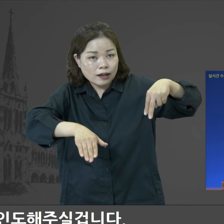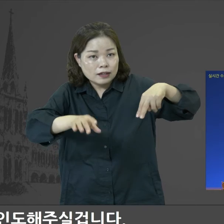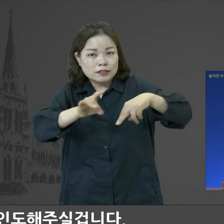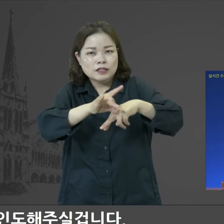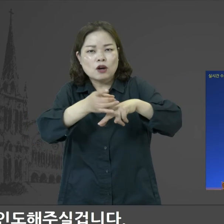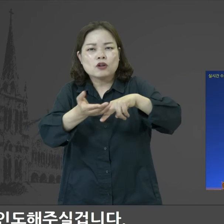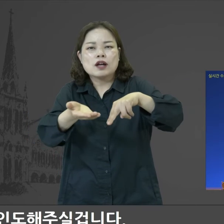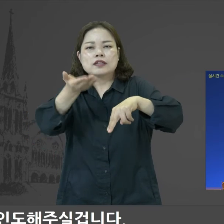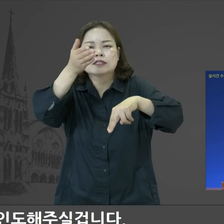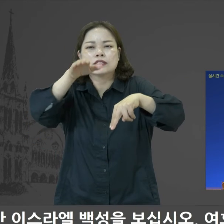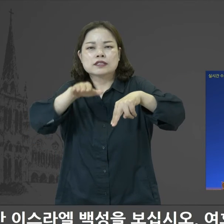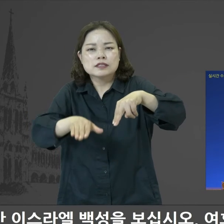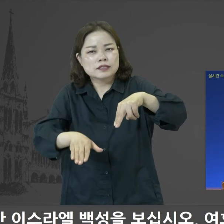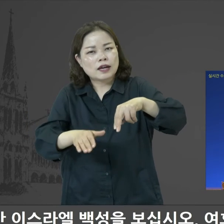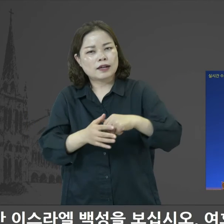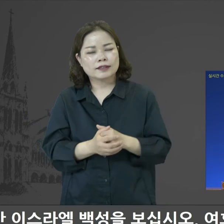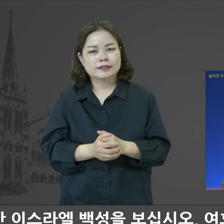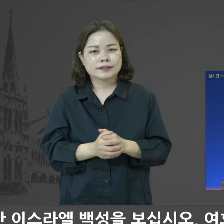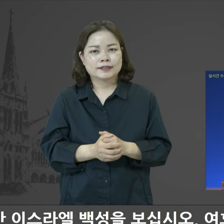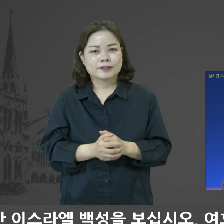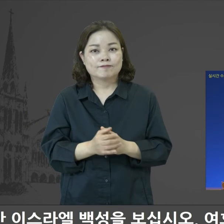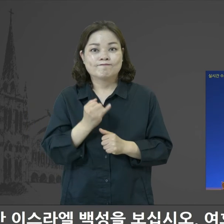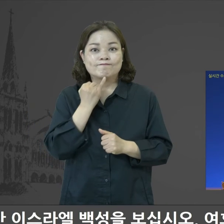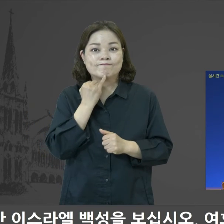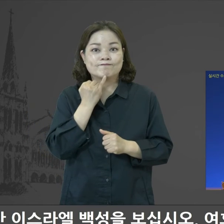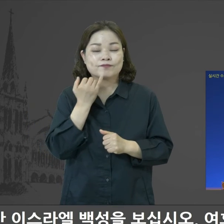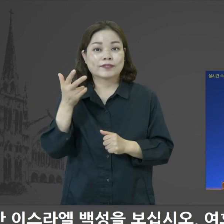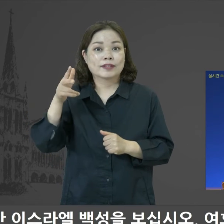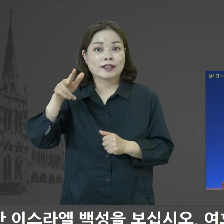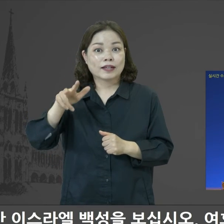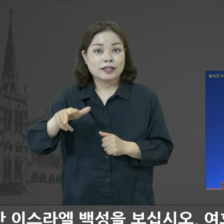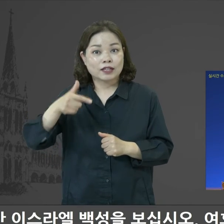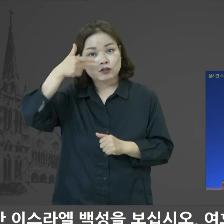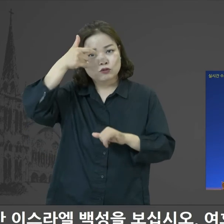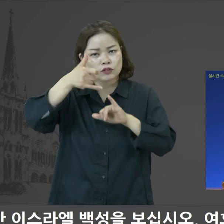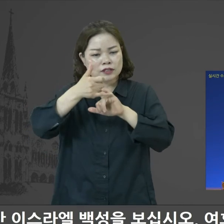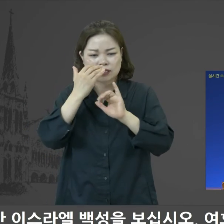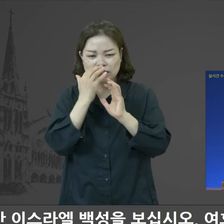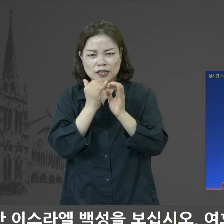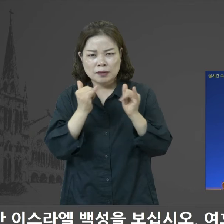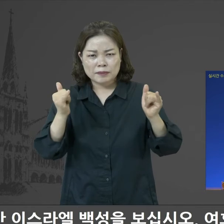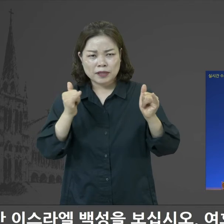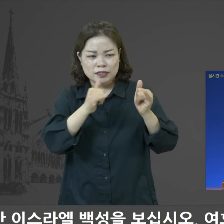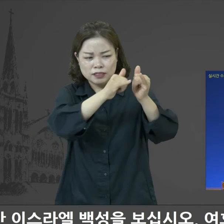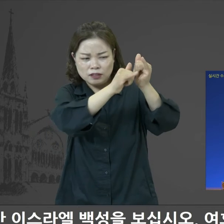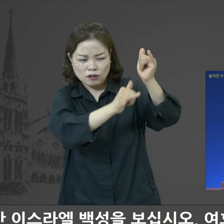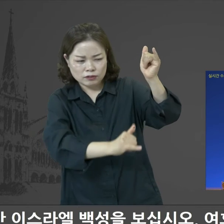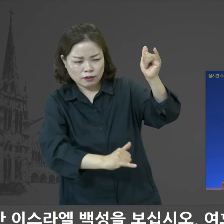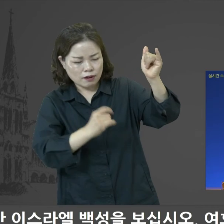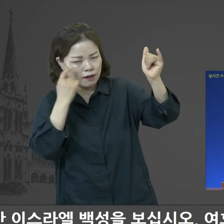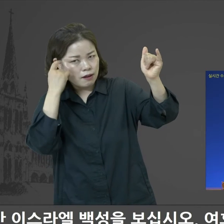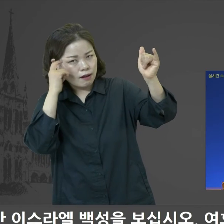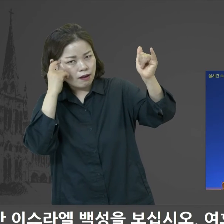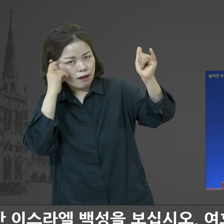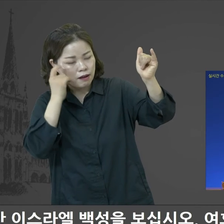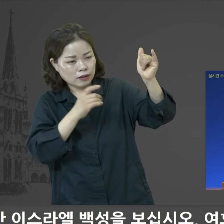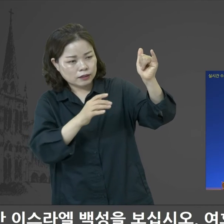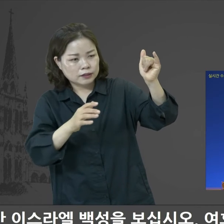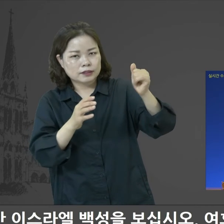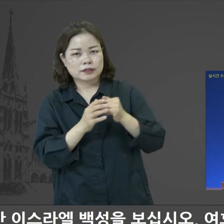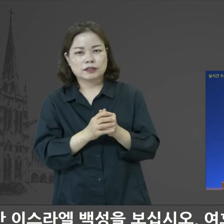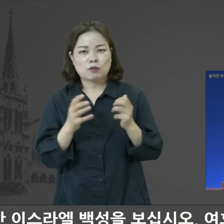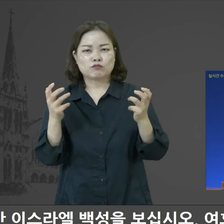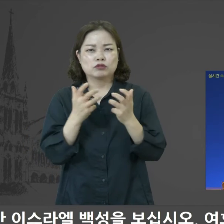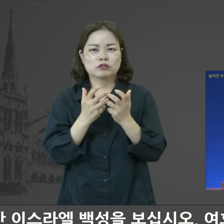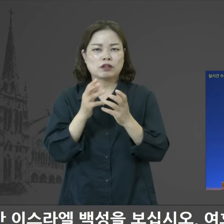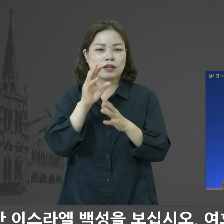열왕기상 하 일부분에서는 좀 괜찮은 것 같습니다. 하지만 구약의 이스라엘 백성들의 역사를 가만히 살펴보면 그들은 젖과 꿀이